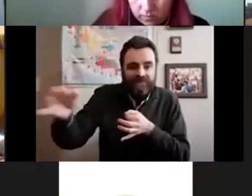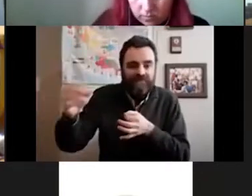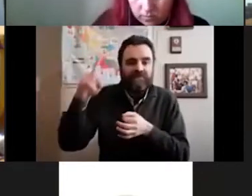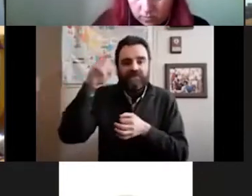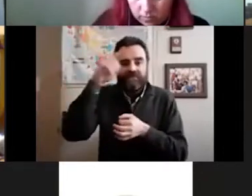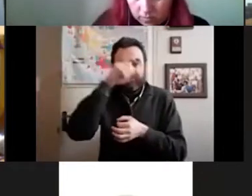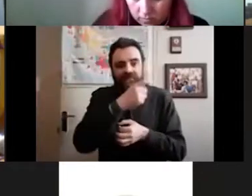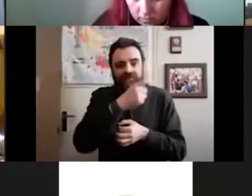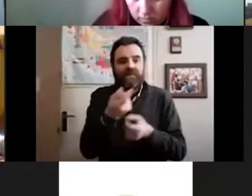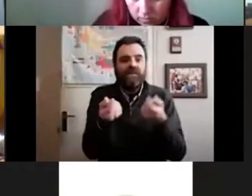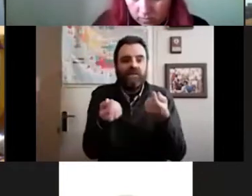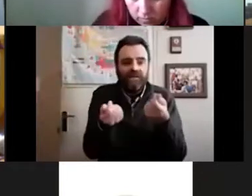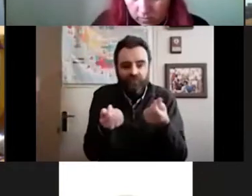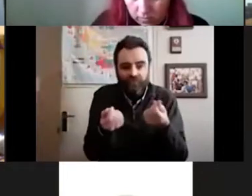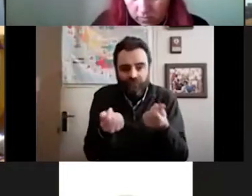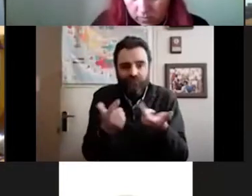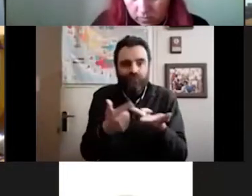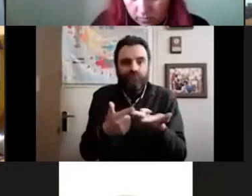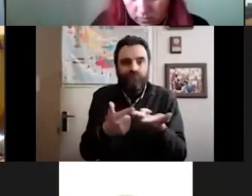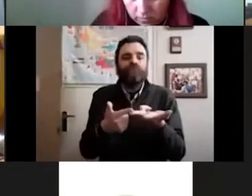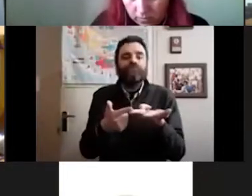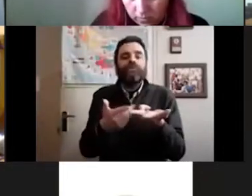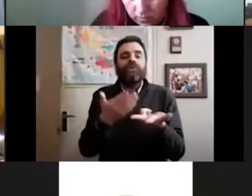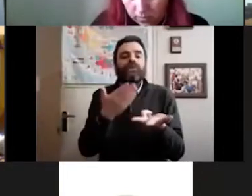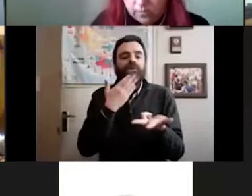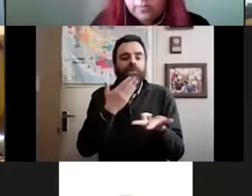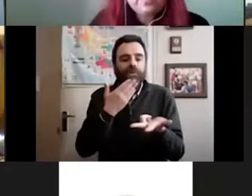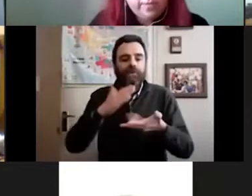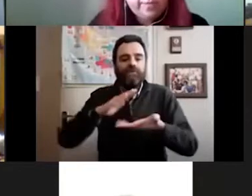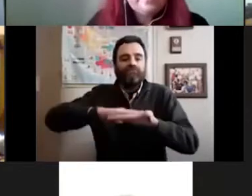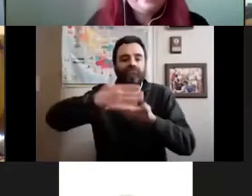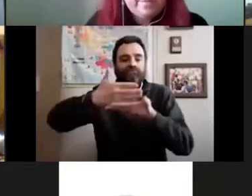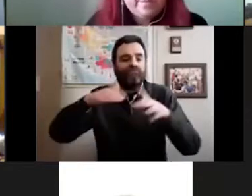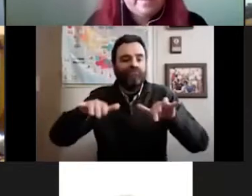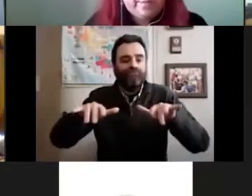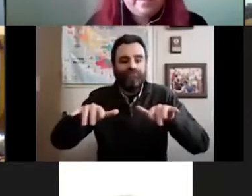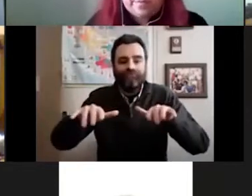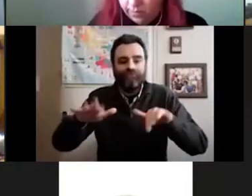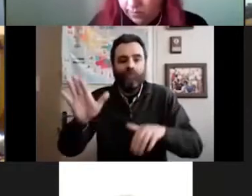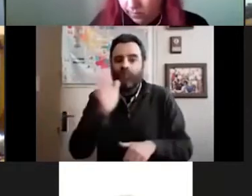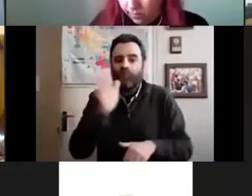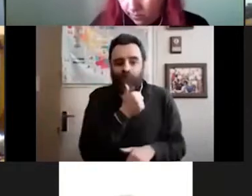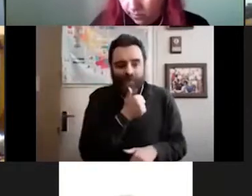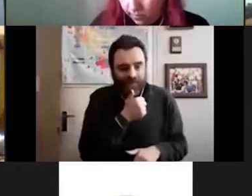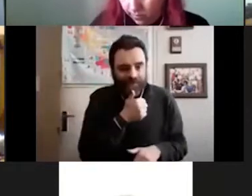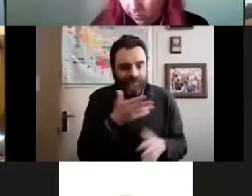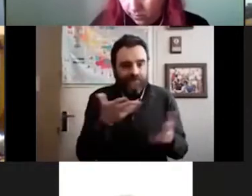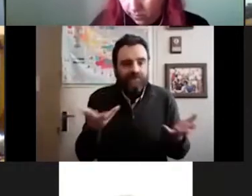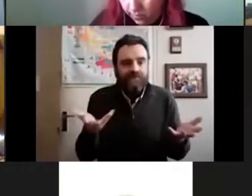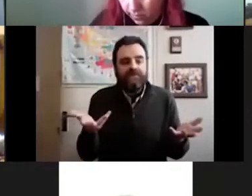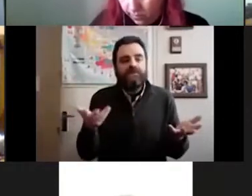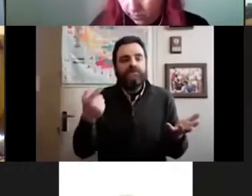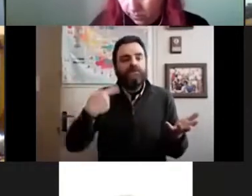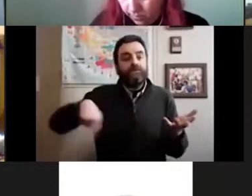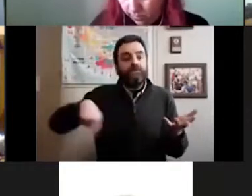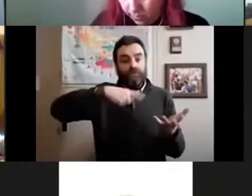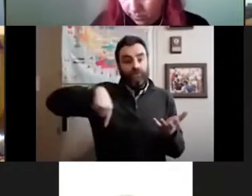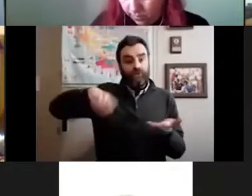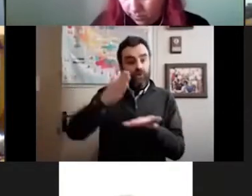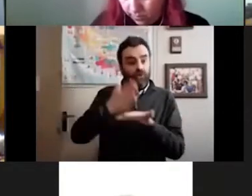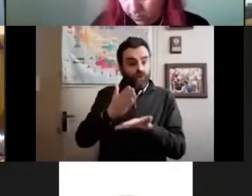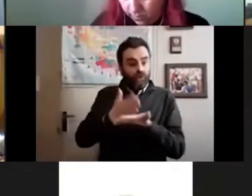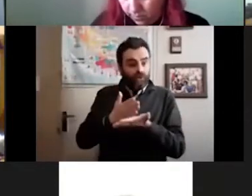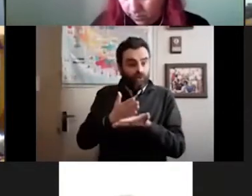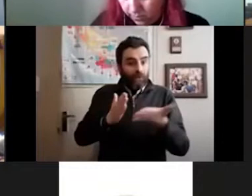entonces es más difícil, dice, por un tema también económico. También notebook, algunos no